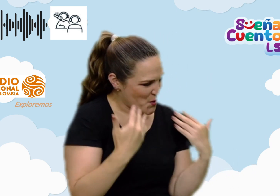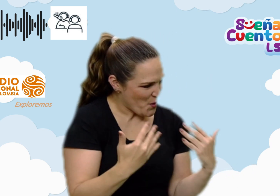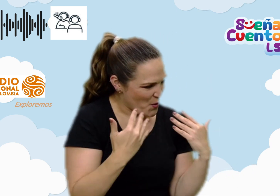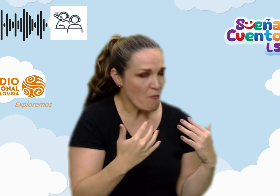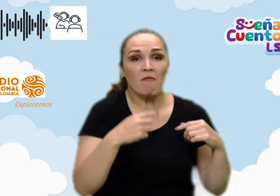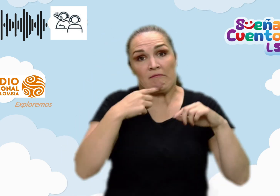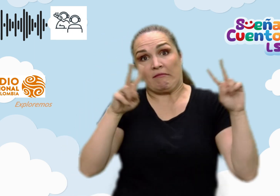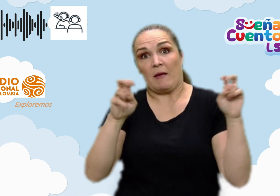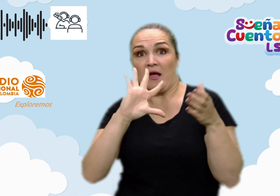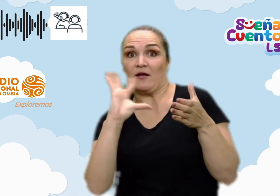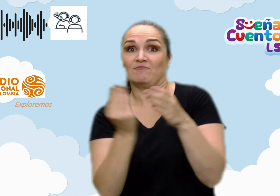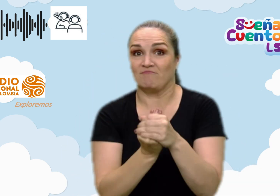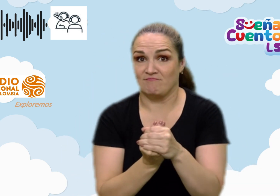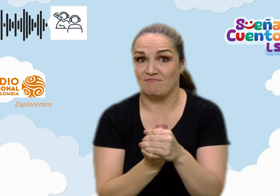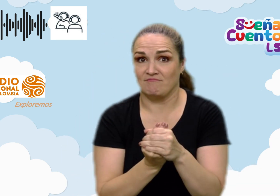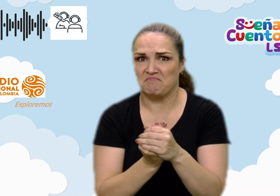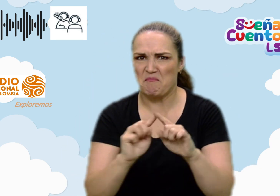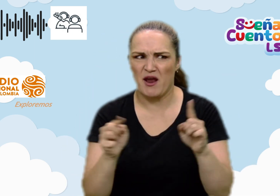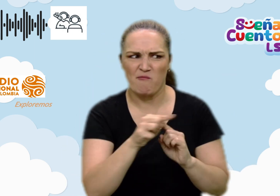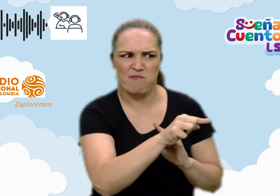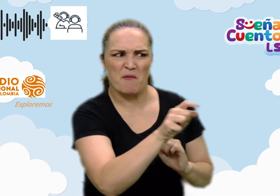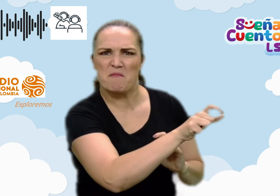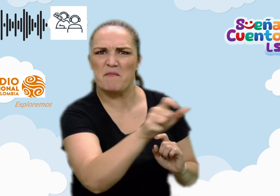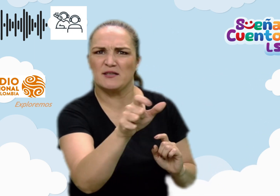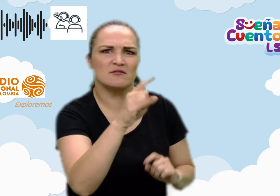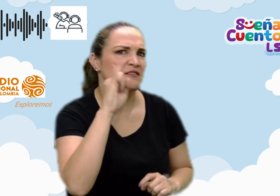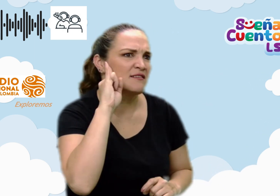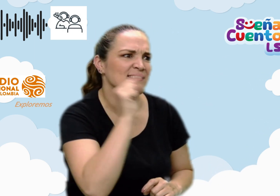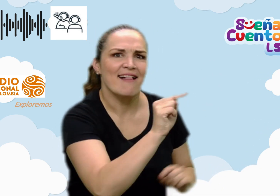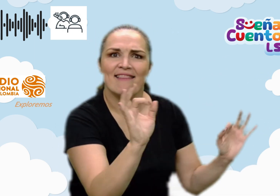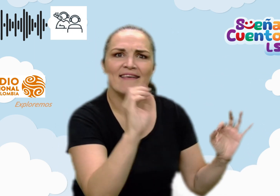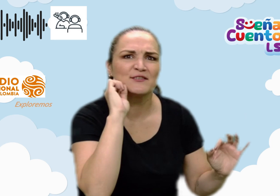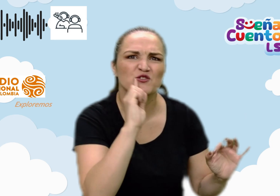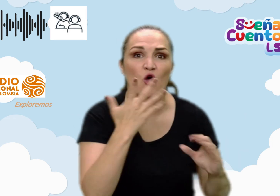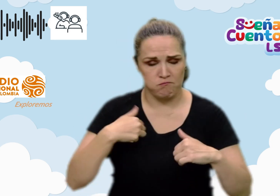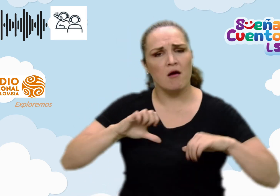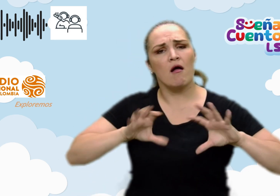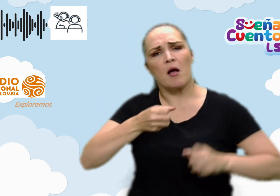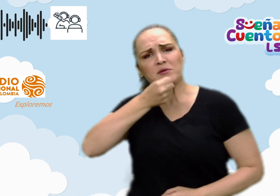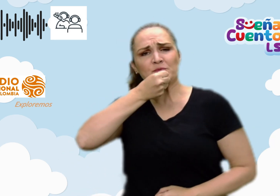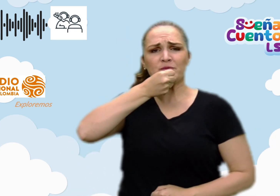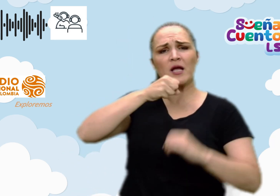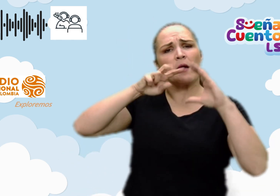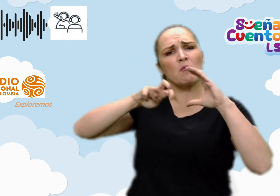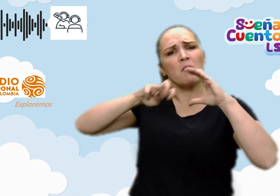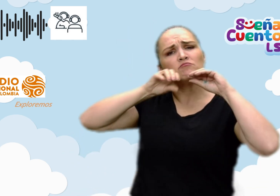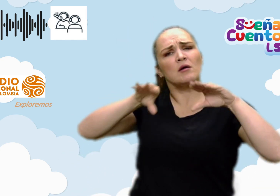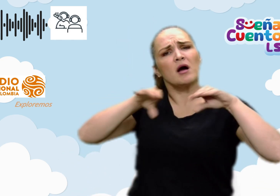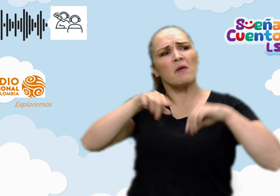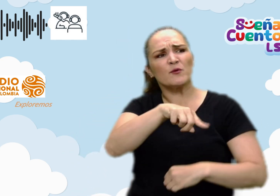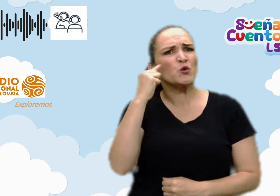dice y yo lo estaba pensando. Yo decía, vea, estamos hablando de inclusión y cómo vamos a ayudar a la gente a que sepa los contenidos de Exploremos si